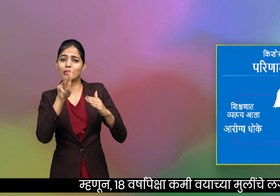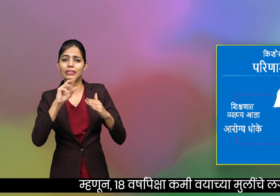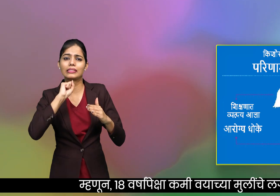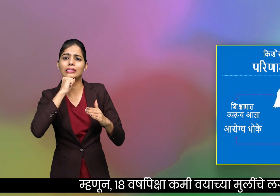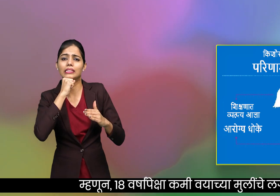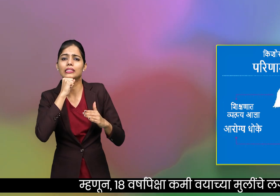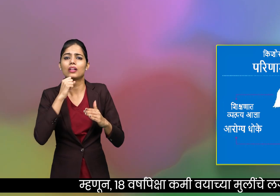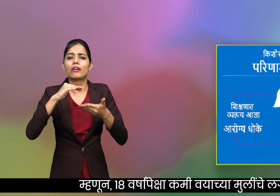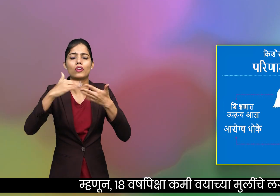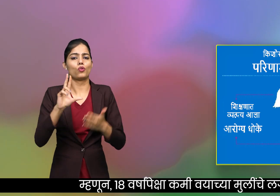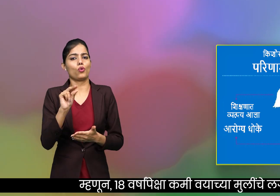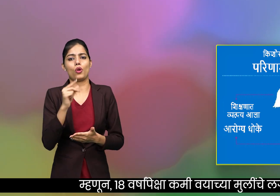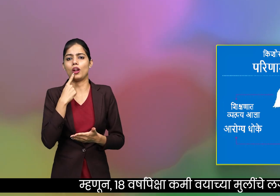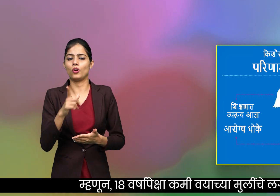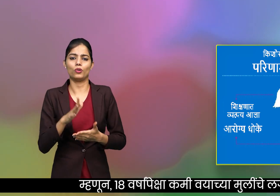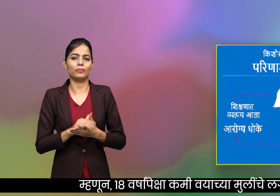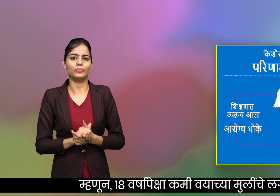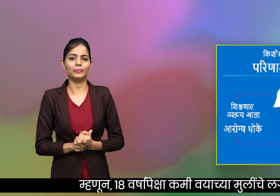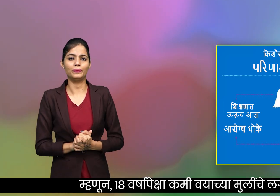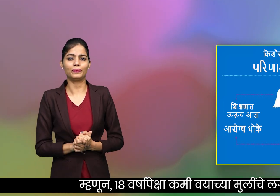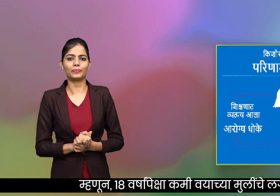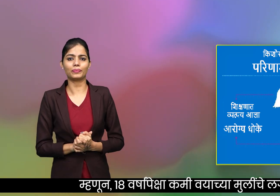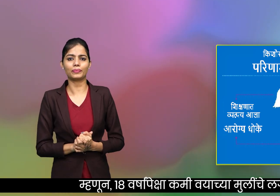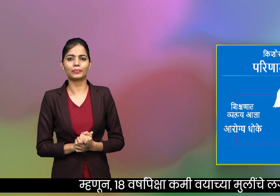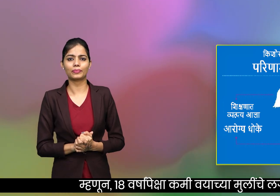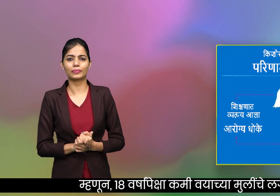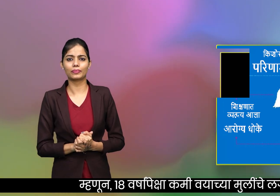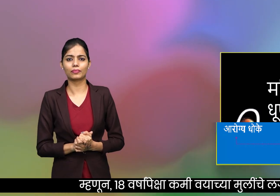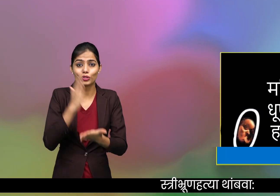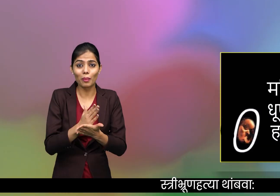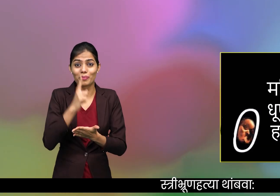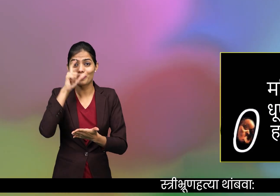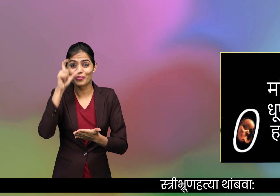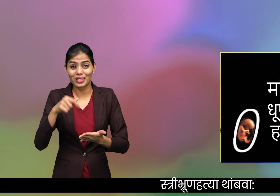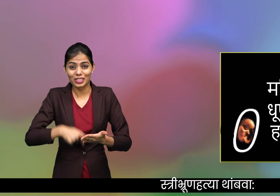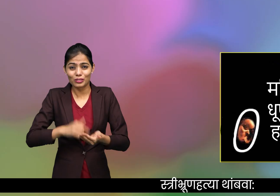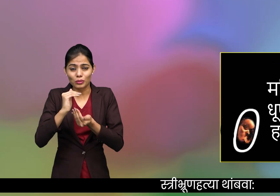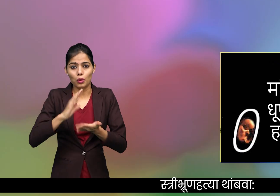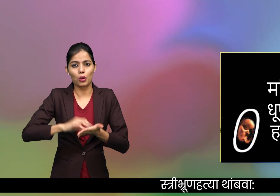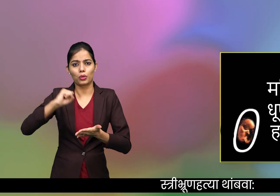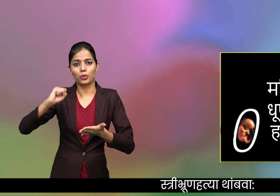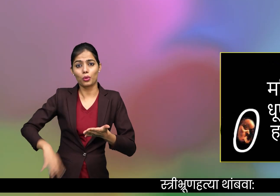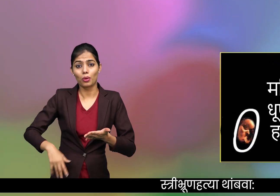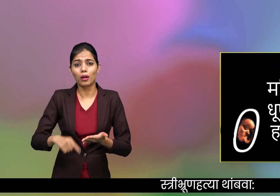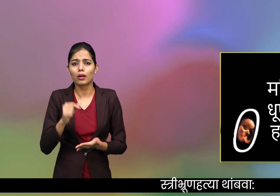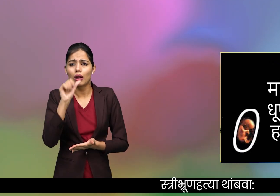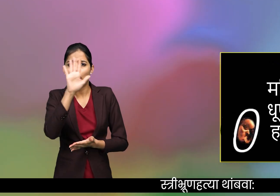म्हणून 18 वर्षापेक्षा कमी वयाच्या मुलींचे लग्न करू नये. स्त्री भ्रूणहत्या थांबवा.